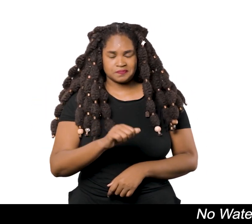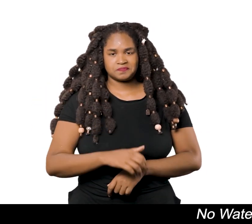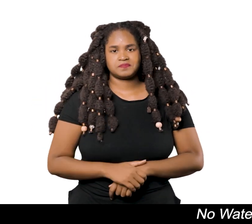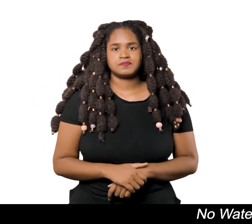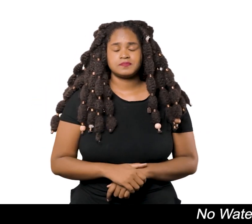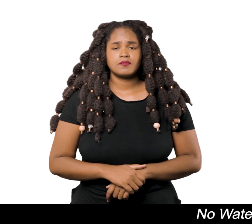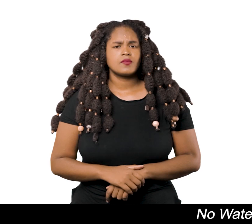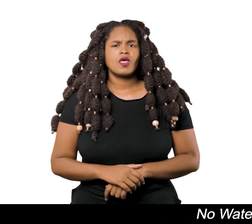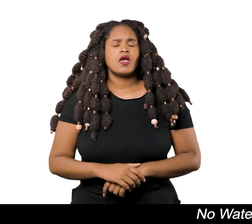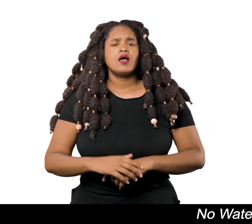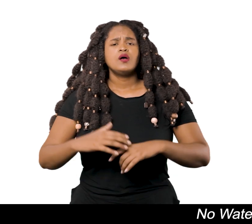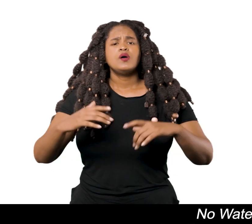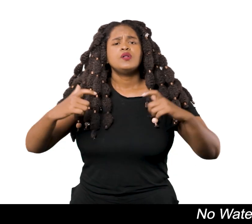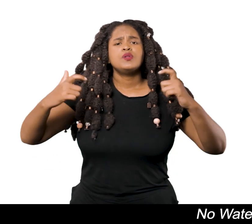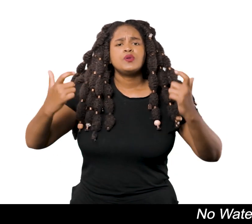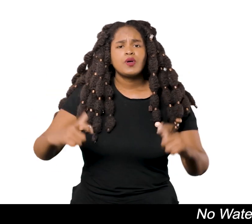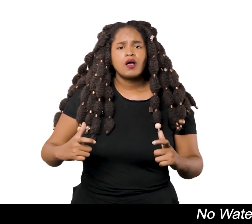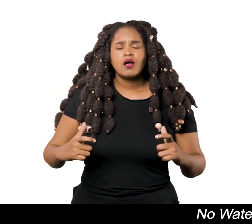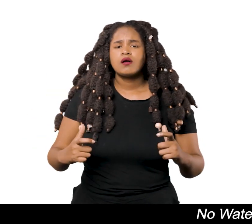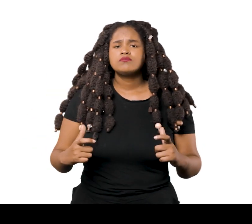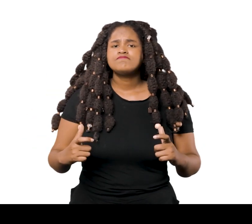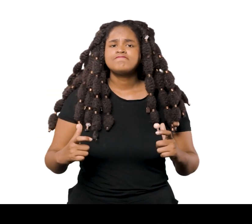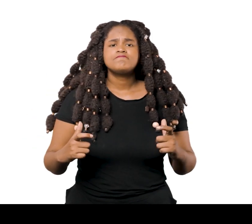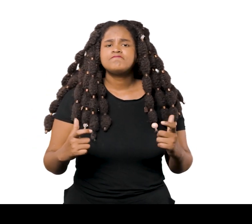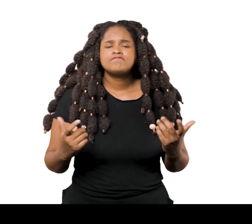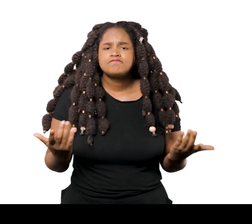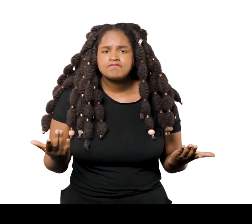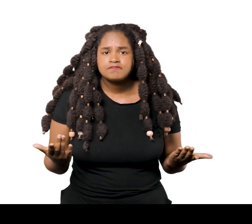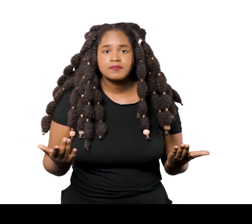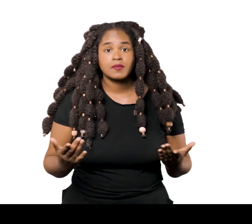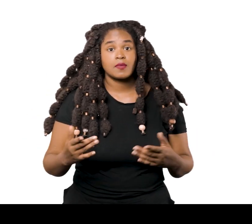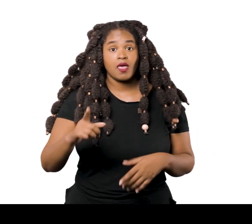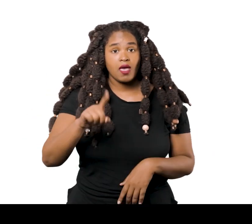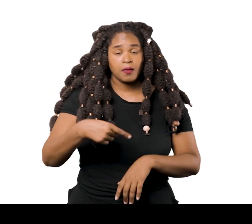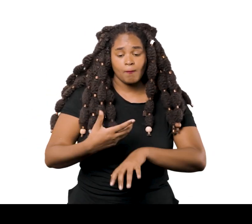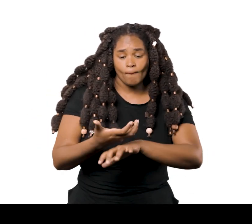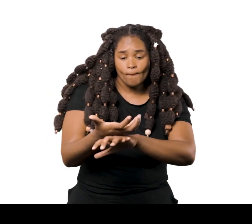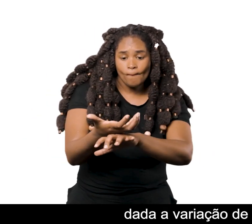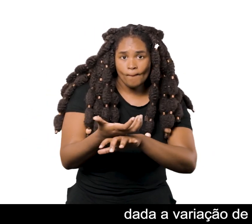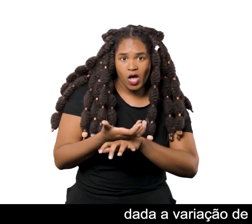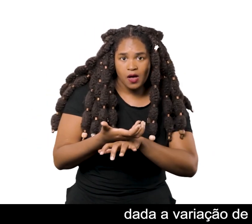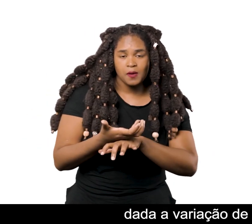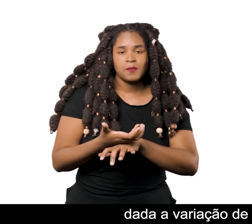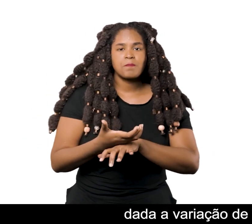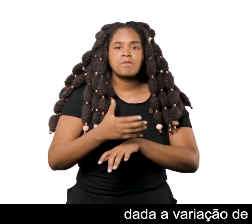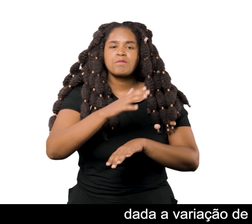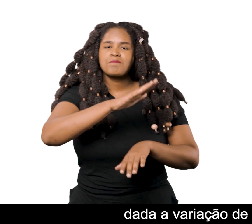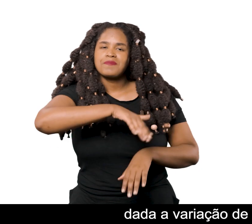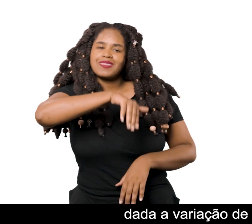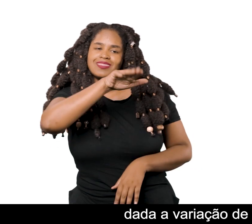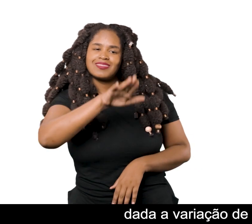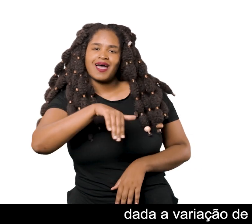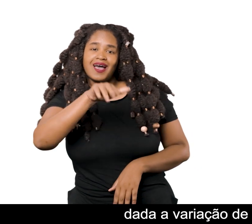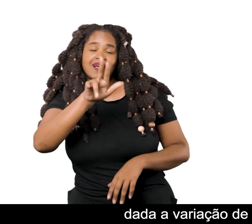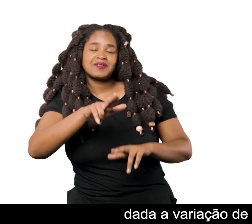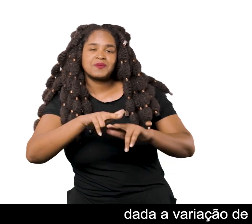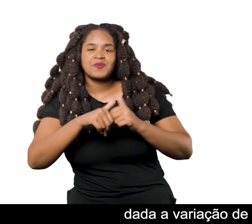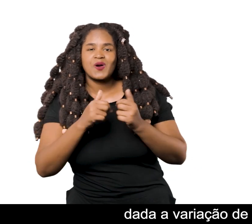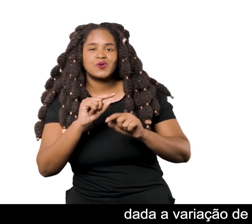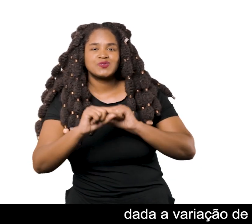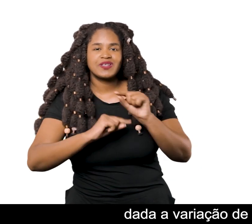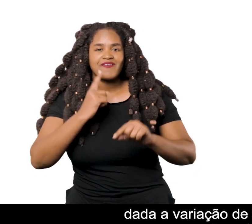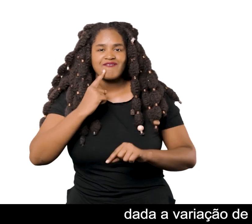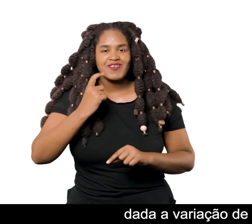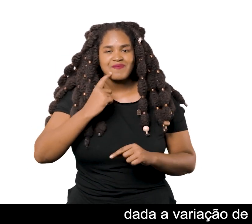Water Mesa localiza-se em uma região conhecida como Deserto Pintado, dada a variação de tons